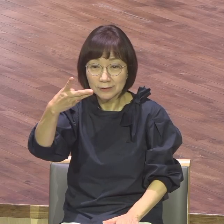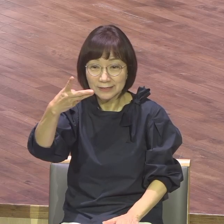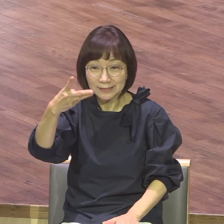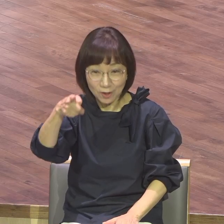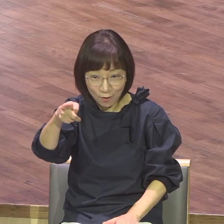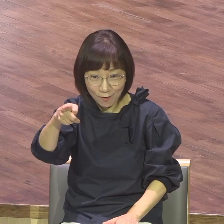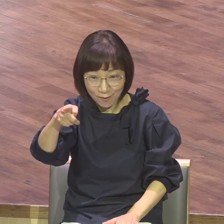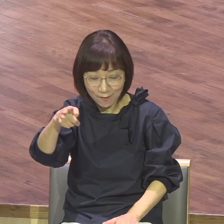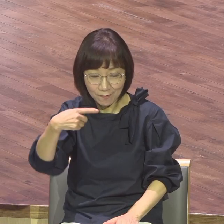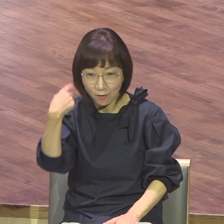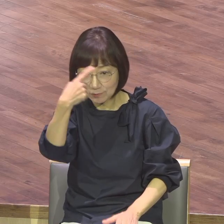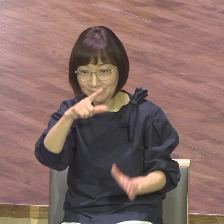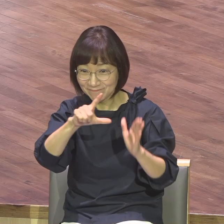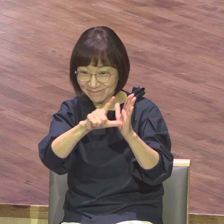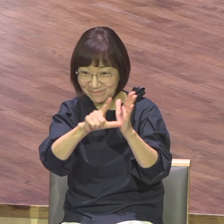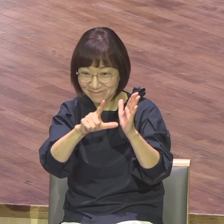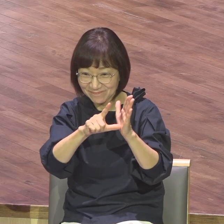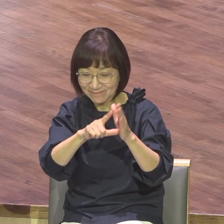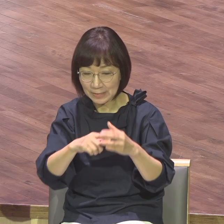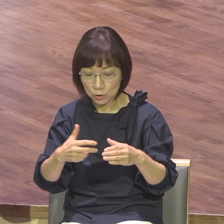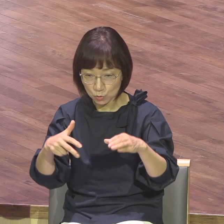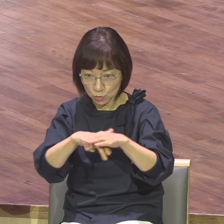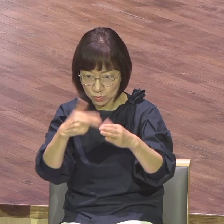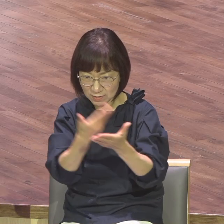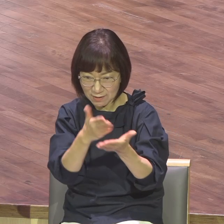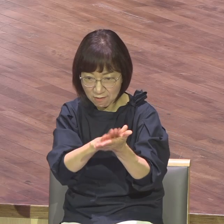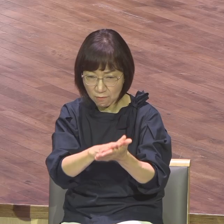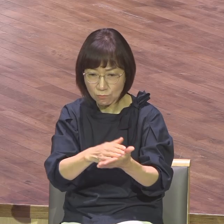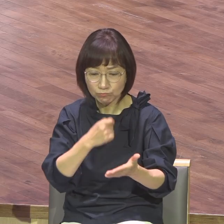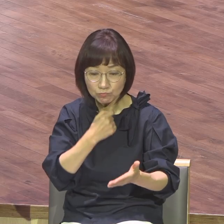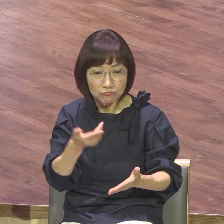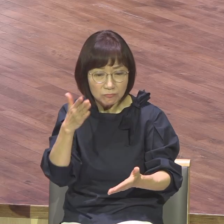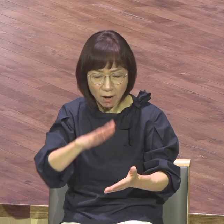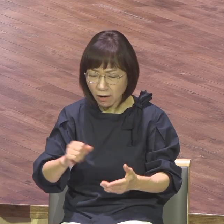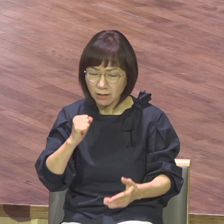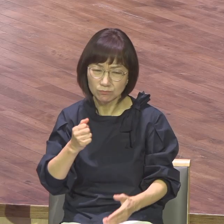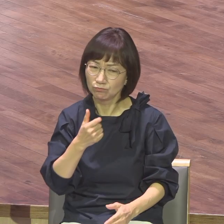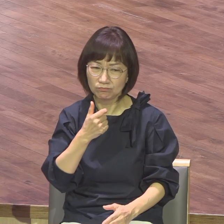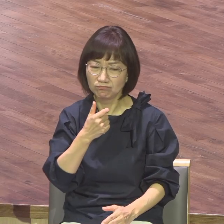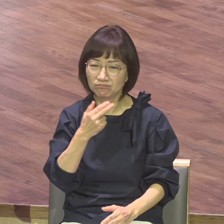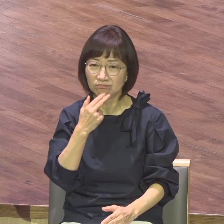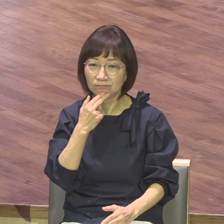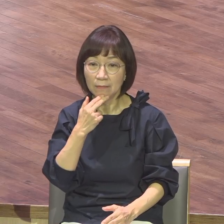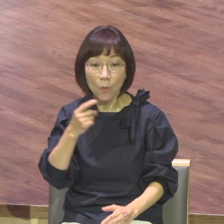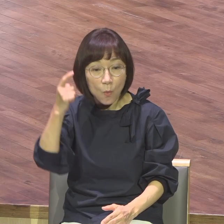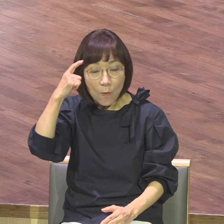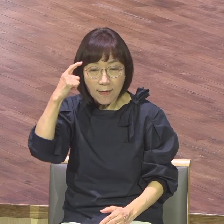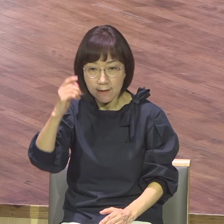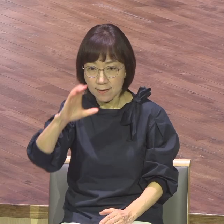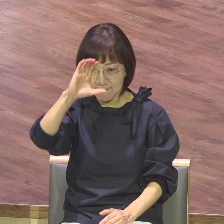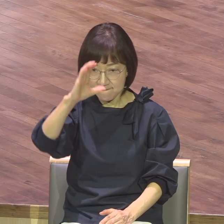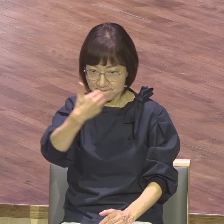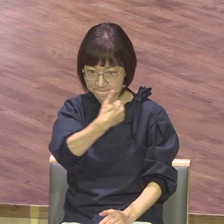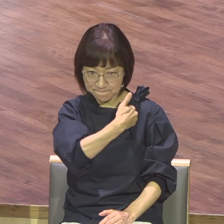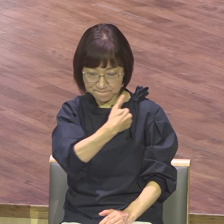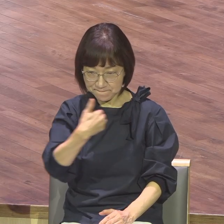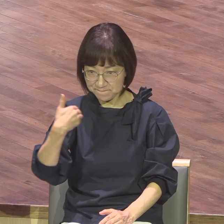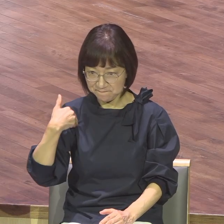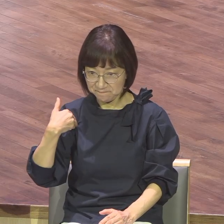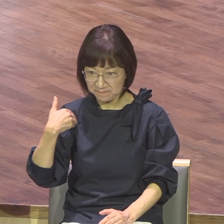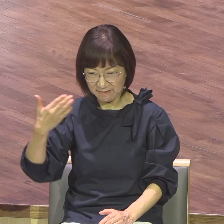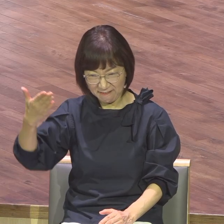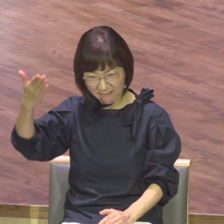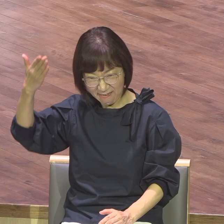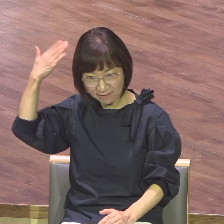해야 되는데 무슨 쥐가 힘이 있습니까? 당시 이 가톨릭 그러면 뭐 전 세계 왕들을 파송할 정도로 파워